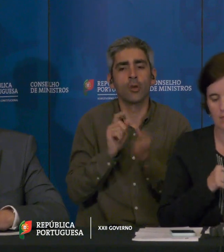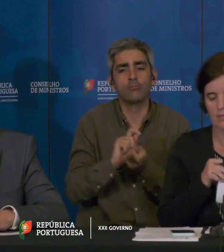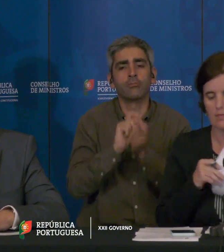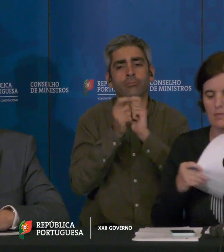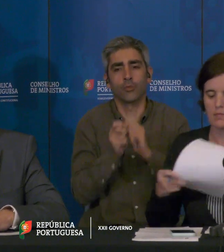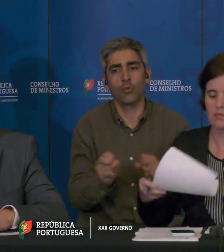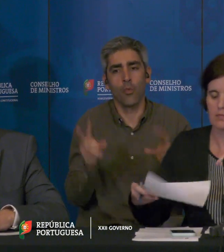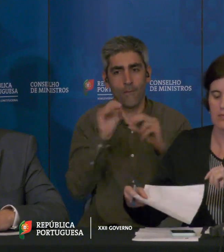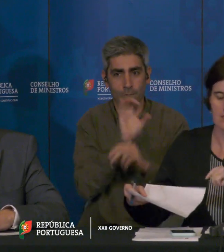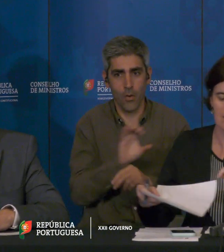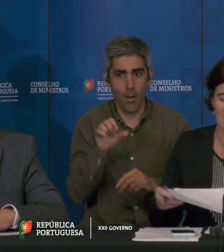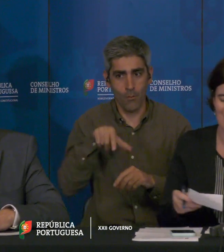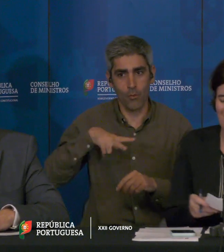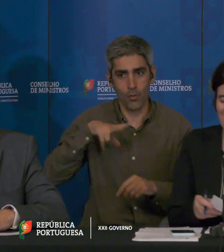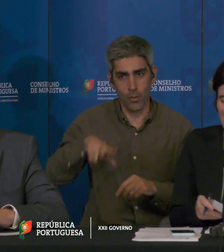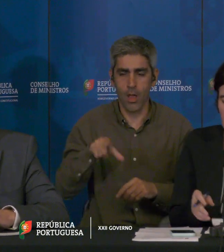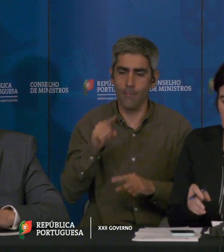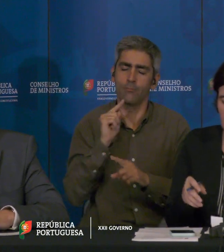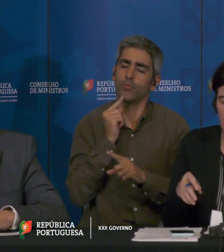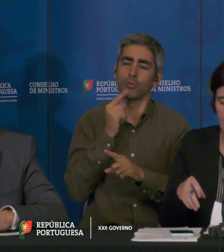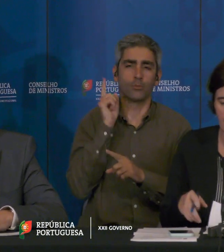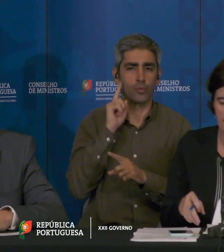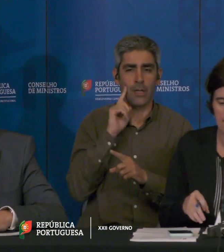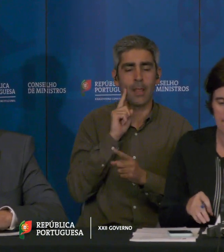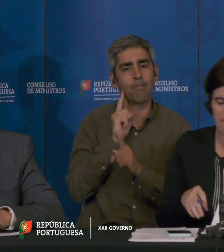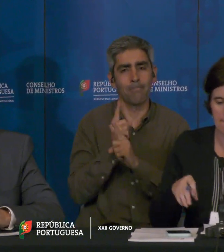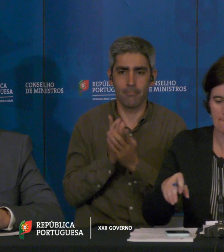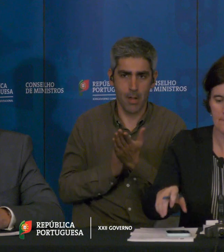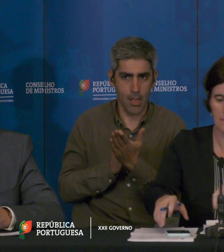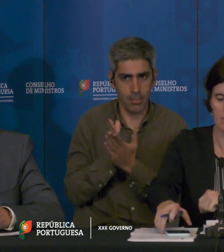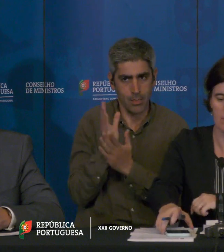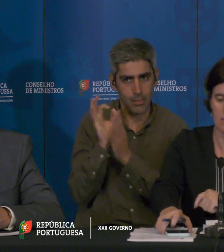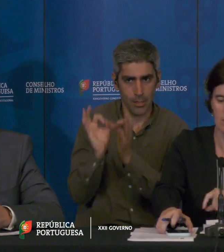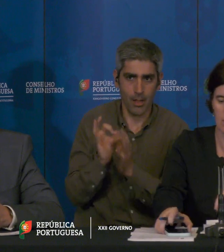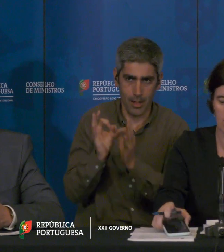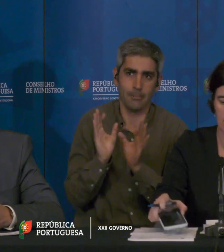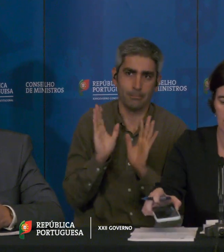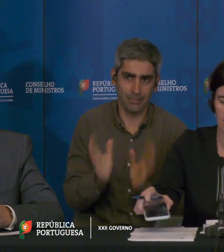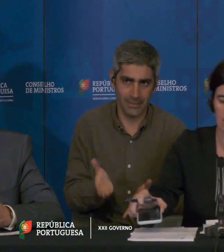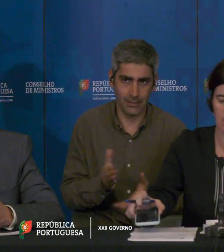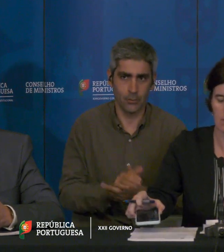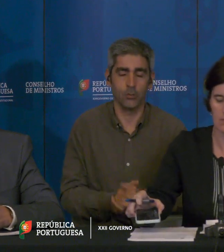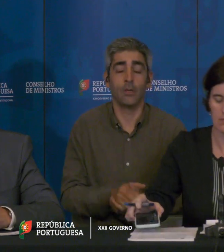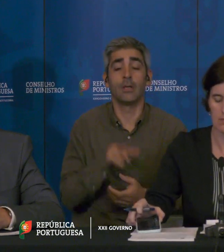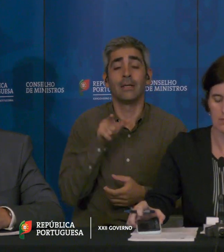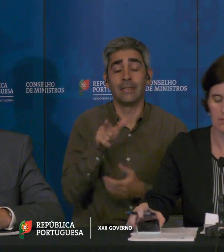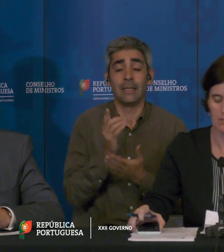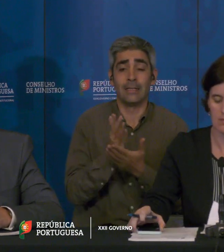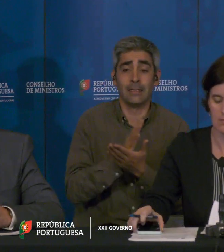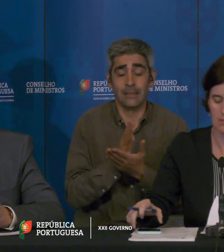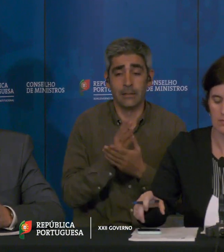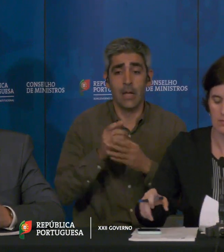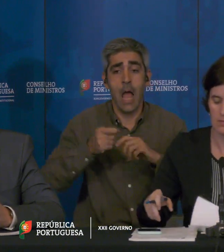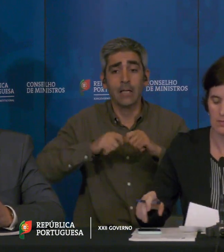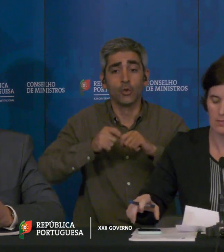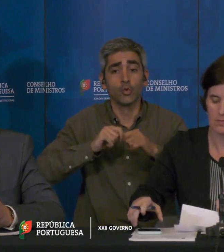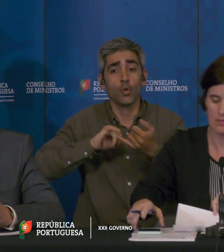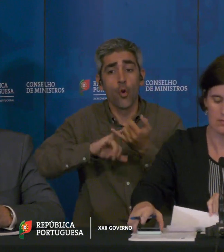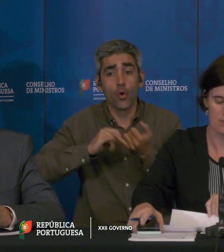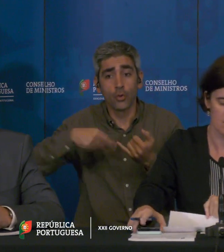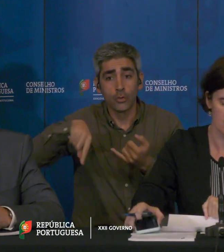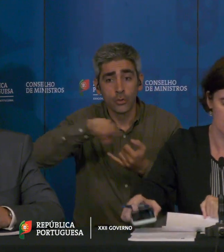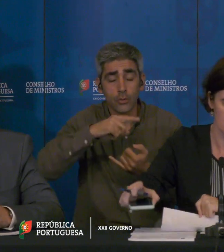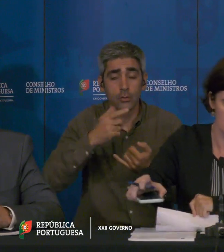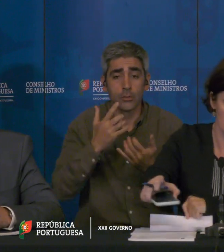do país, seria importante preservar. Esta situação de impasse acionista e a questão